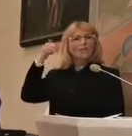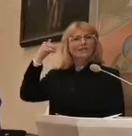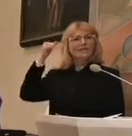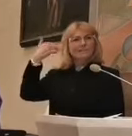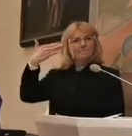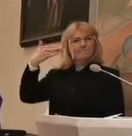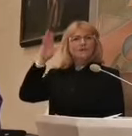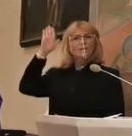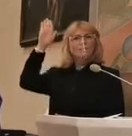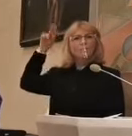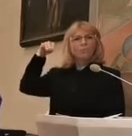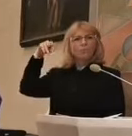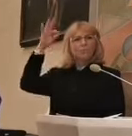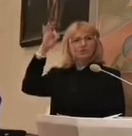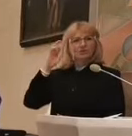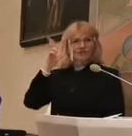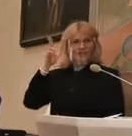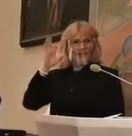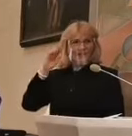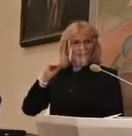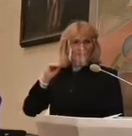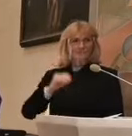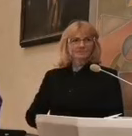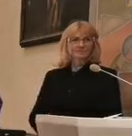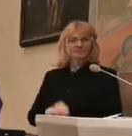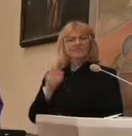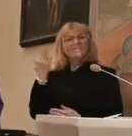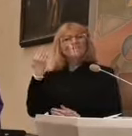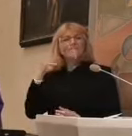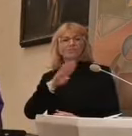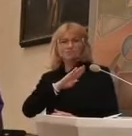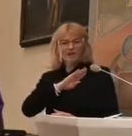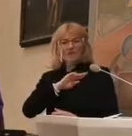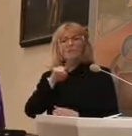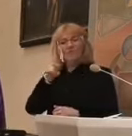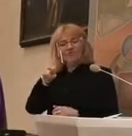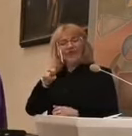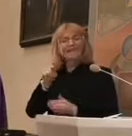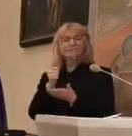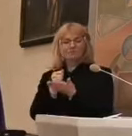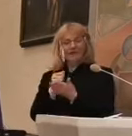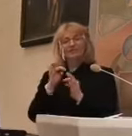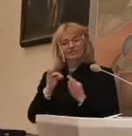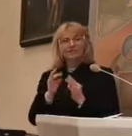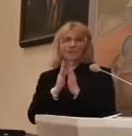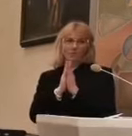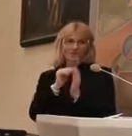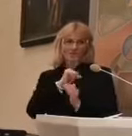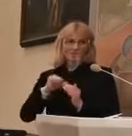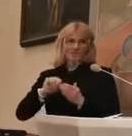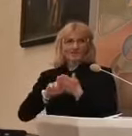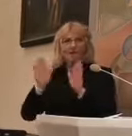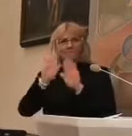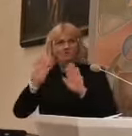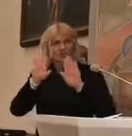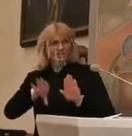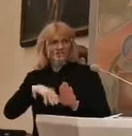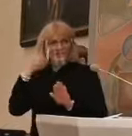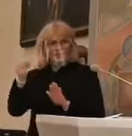się, to jest msza święta od Buchy, niedawno z nami. W jego intencji się modlimy. A teraz przywitanie przez naszych